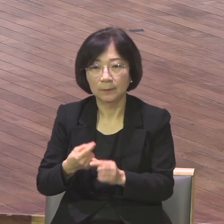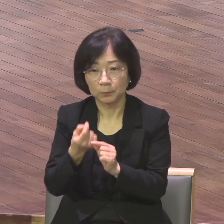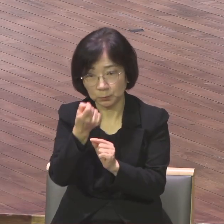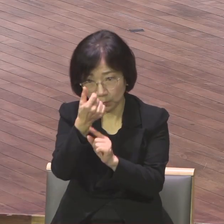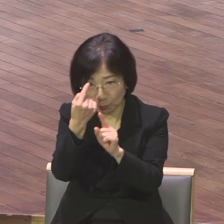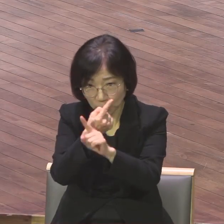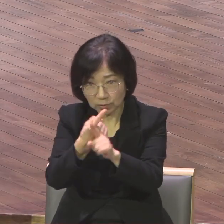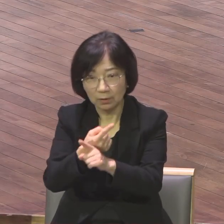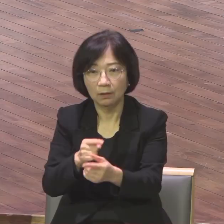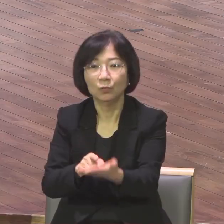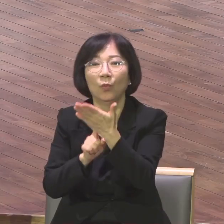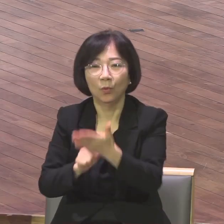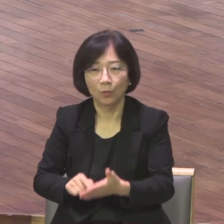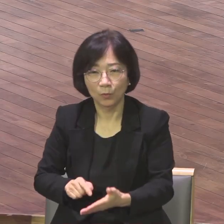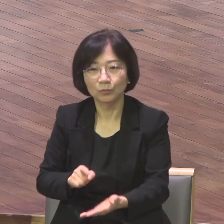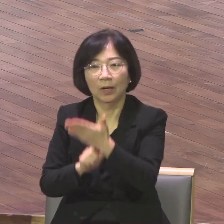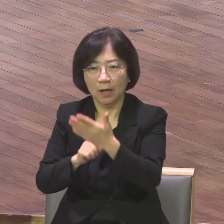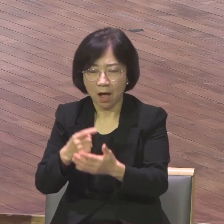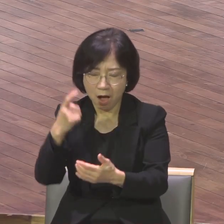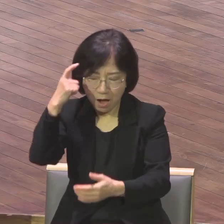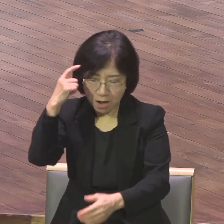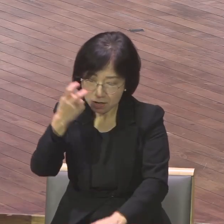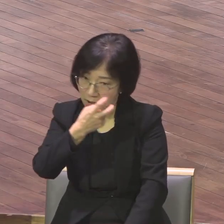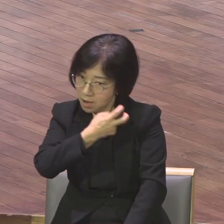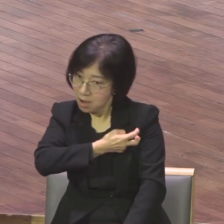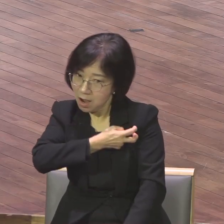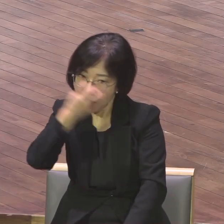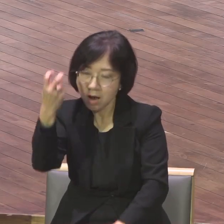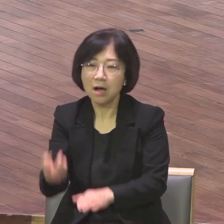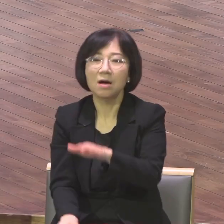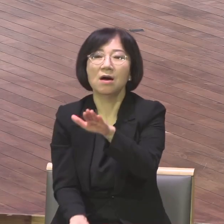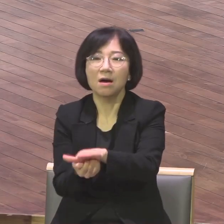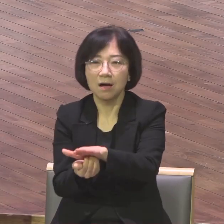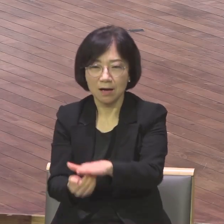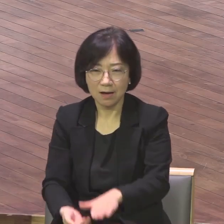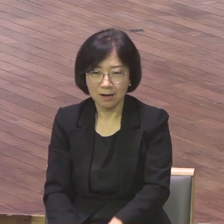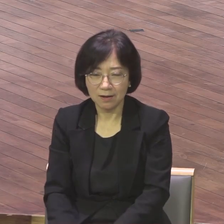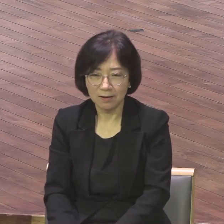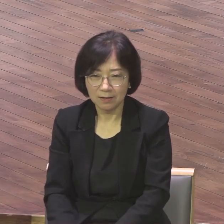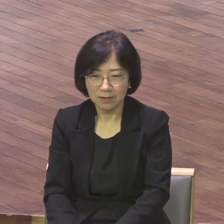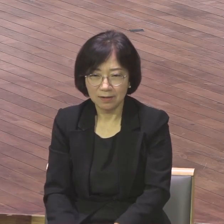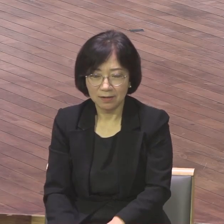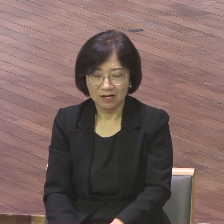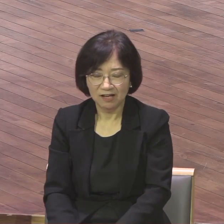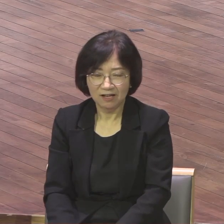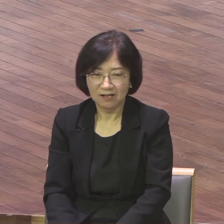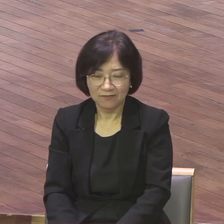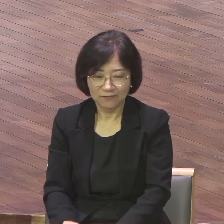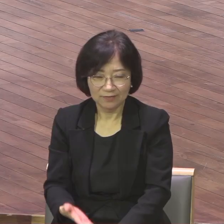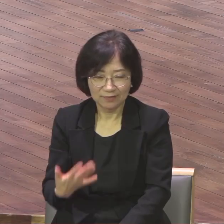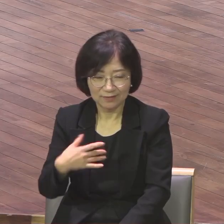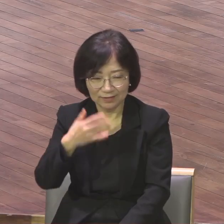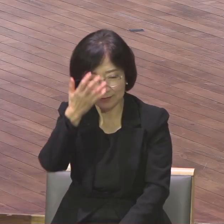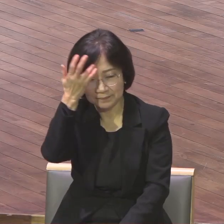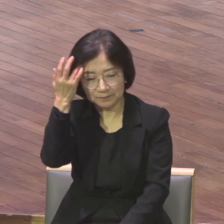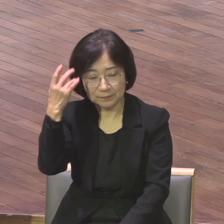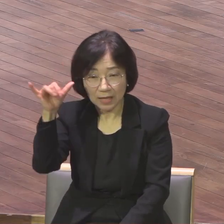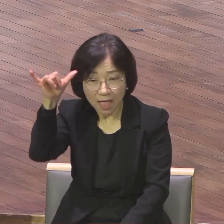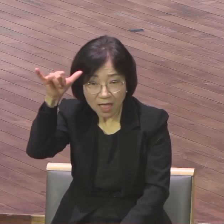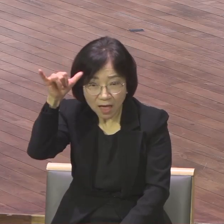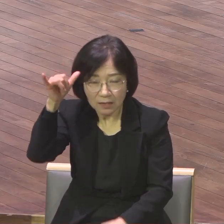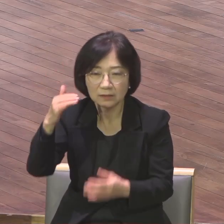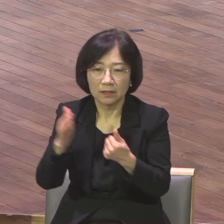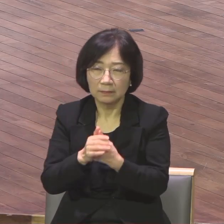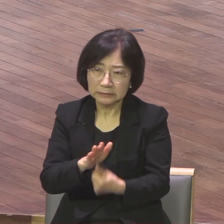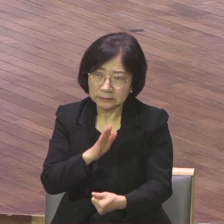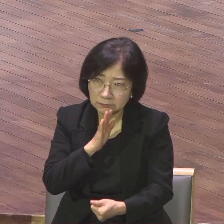제목을 넣고 다시 물으면 또 다르게 나와. 또 다르게. 참, 이놈의 세상이 지금 말이에요. 뭐 AI가 나오면 진짜 가짜도 구분 못할